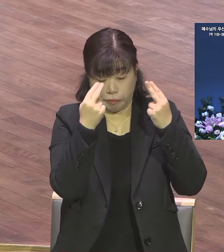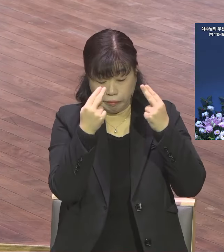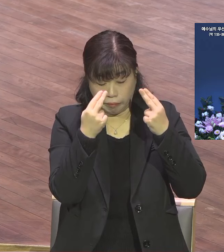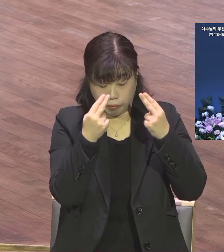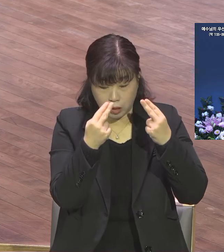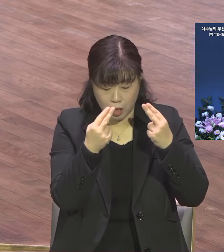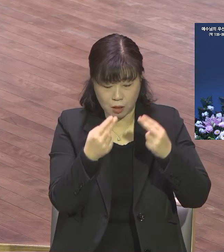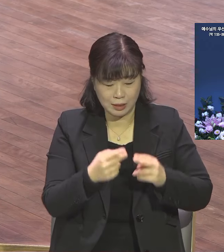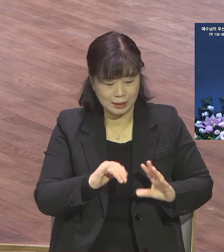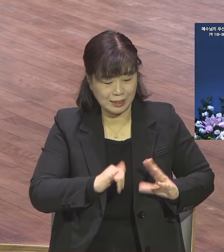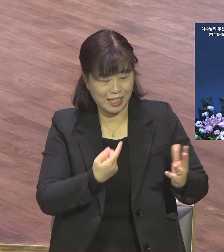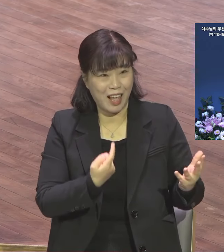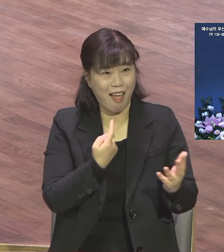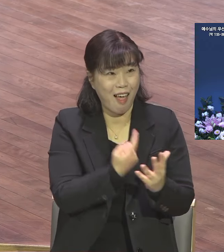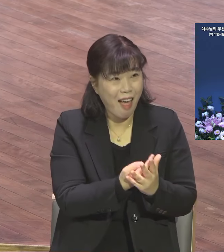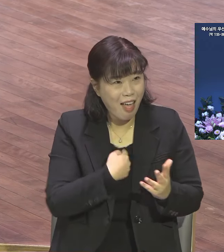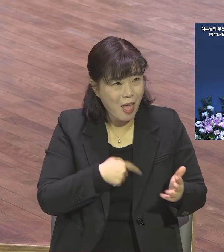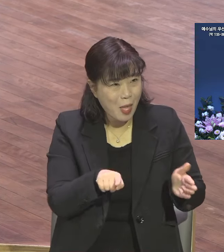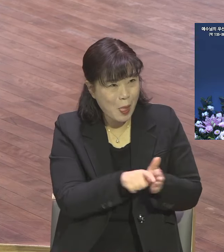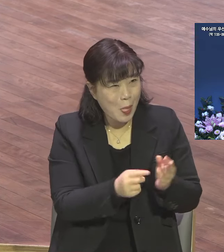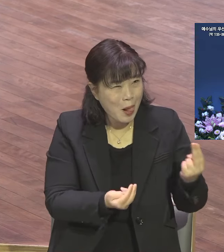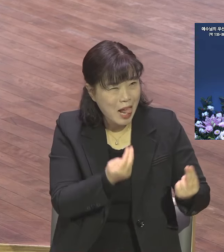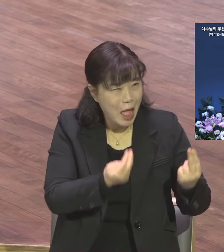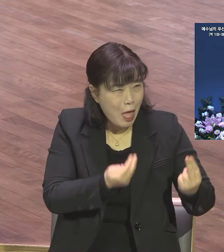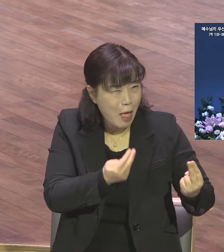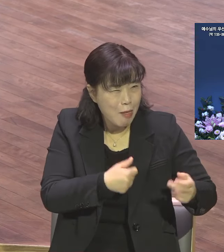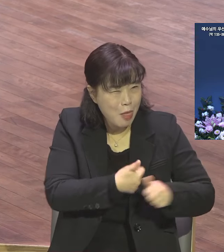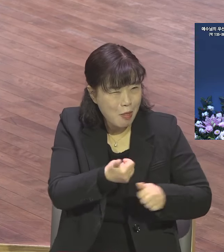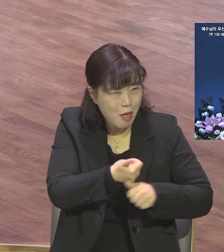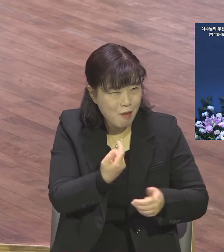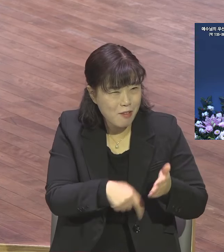그리고 세상에 나가서 막 세상 불신자들처럼 성공해야지.